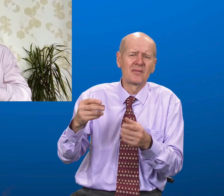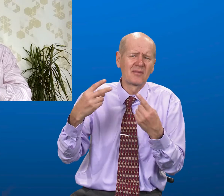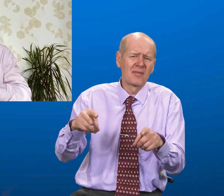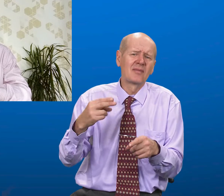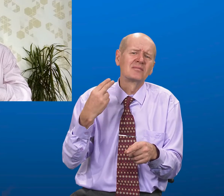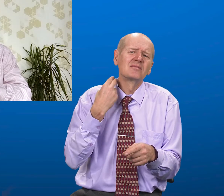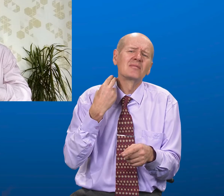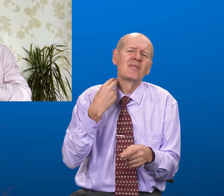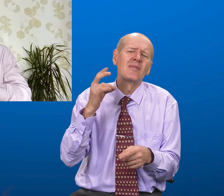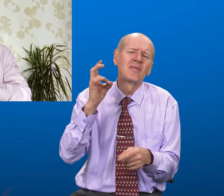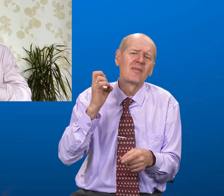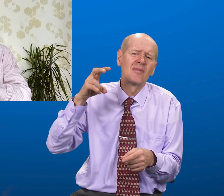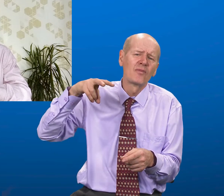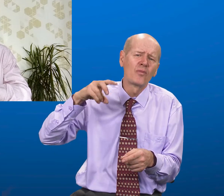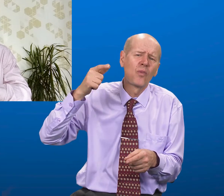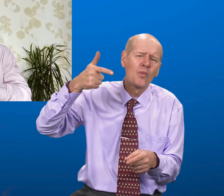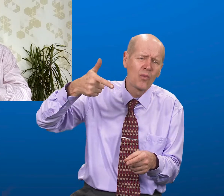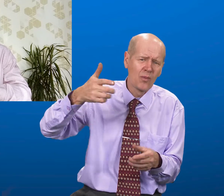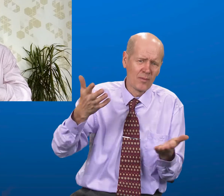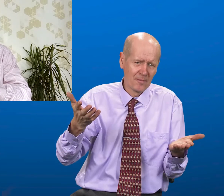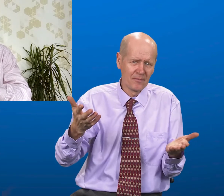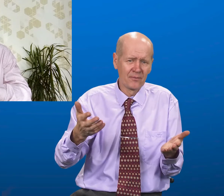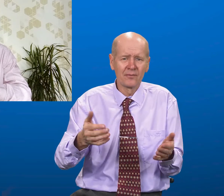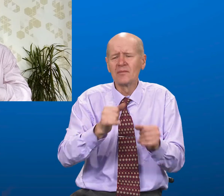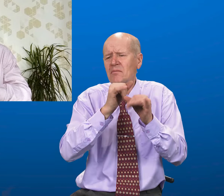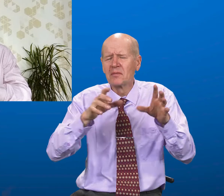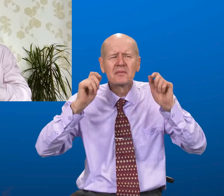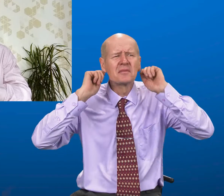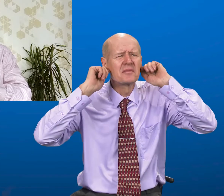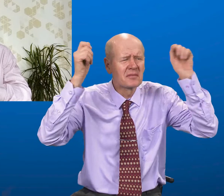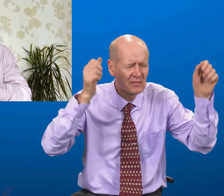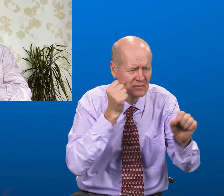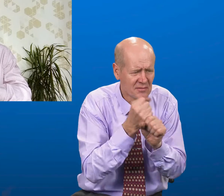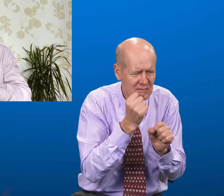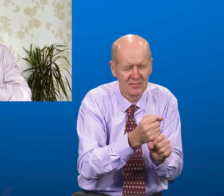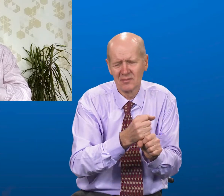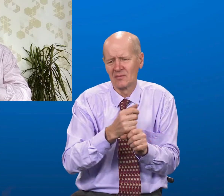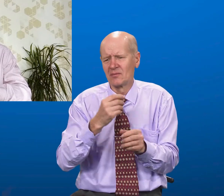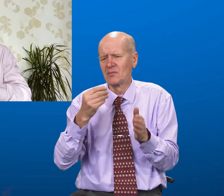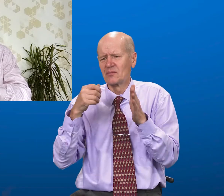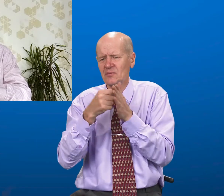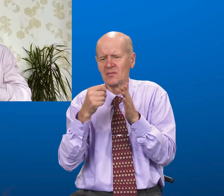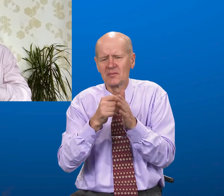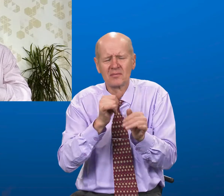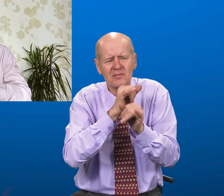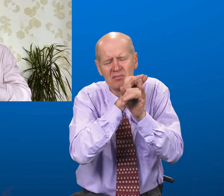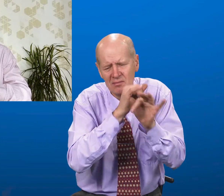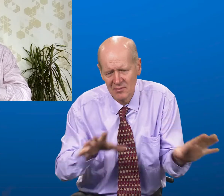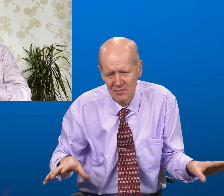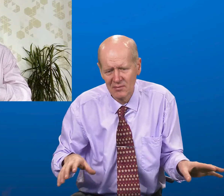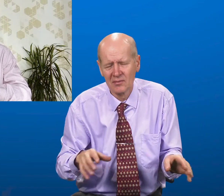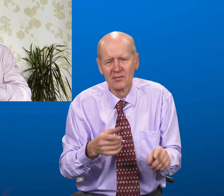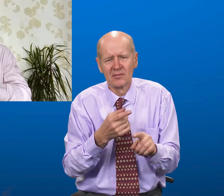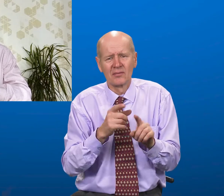коммунальные услуги. Мы не могли позволить себе проводить какие-то семейные праздники, день рождения